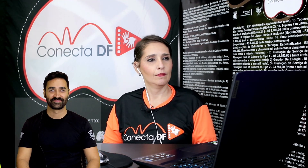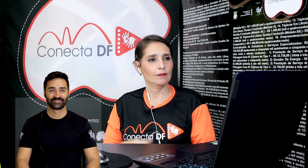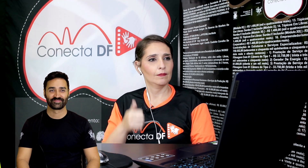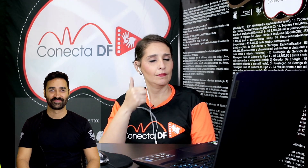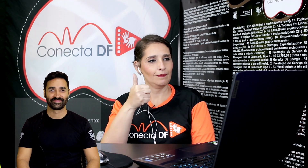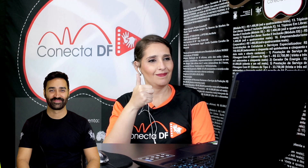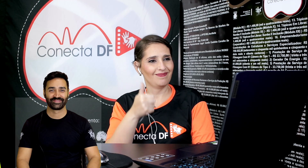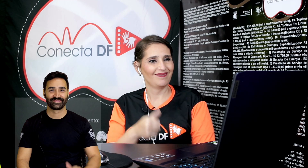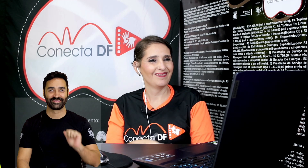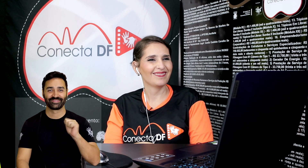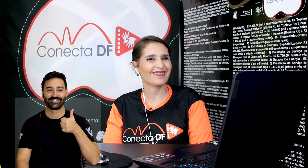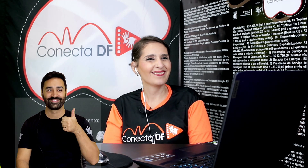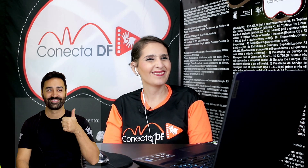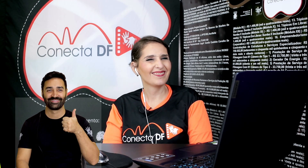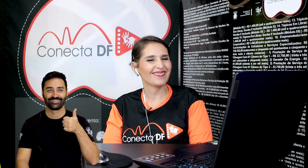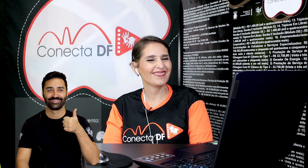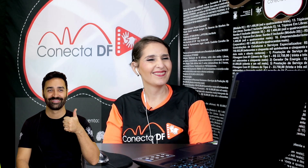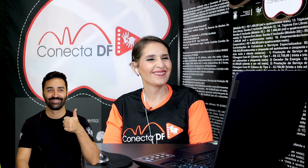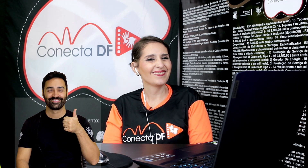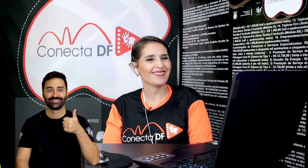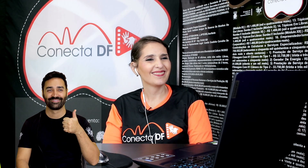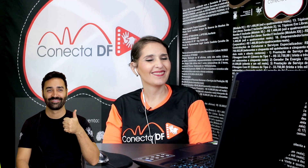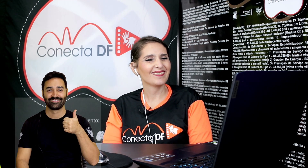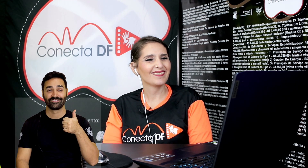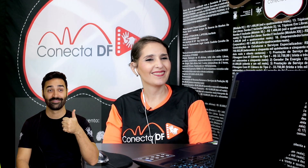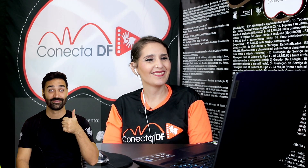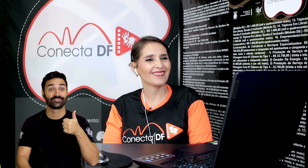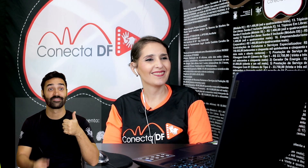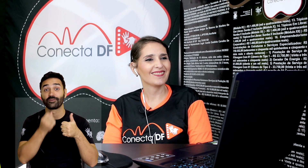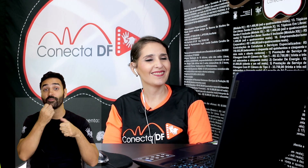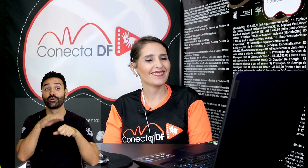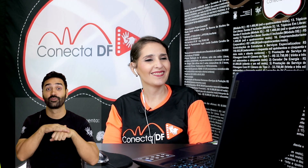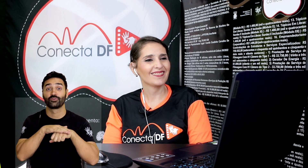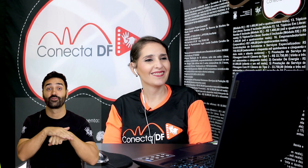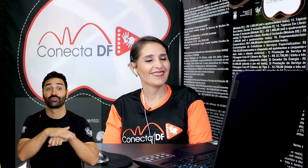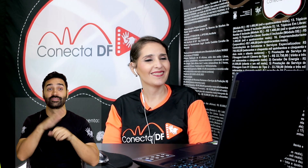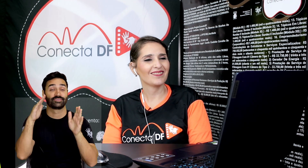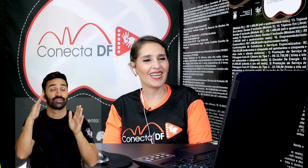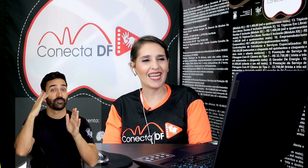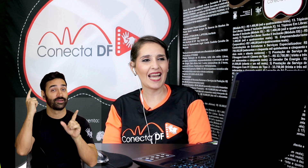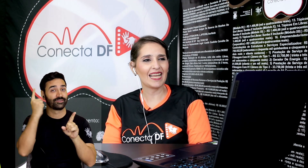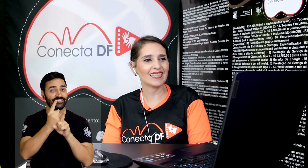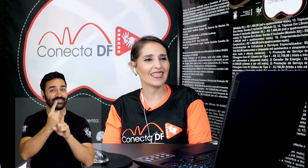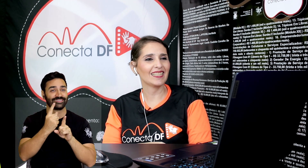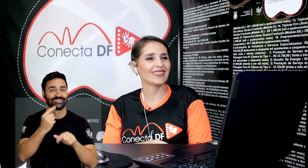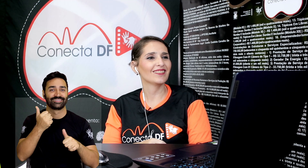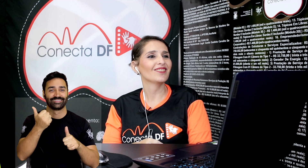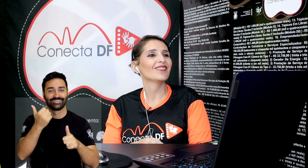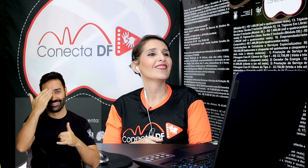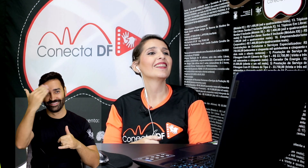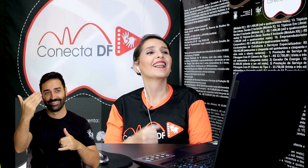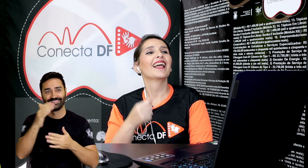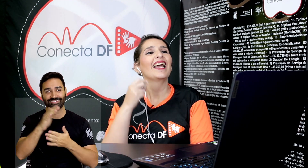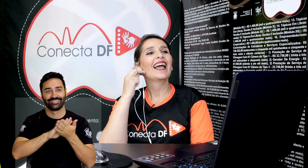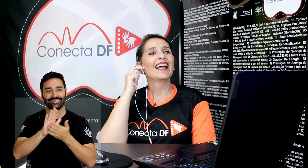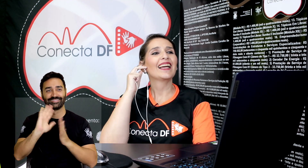Então tá, professora. Então, boa noite e até amanhã. Obrigada, querida.